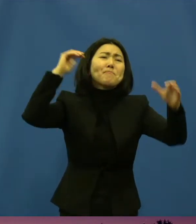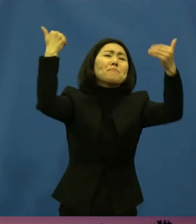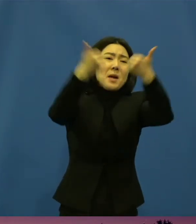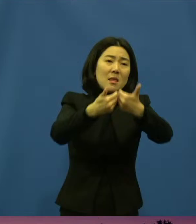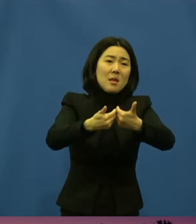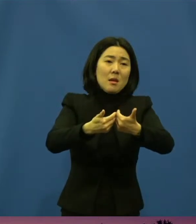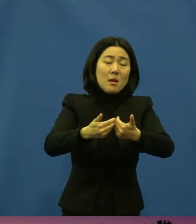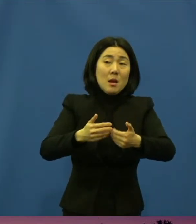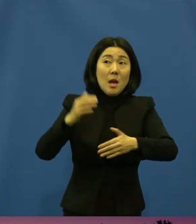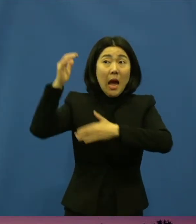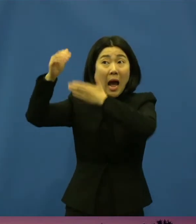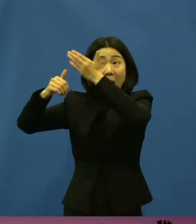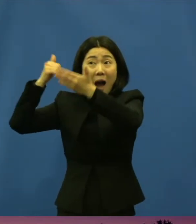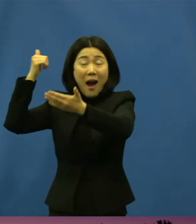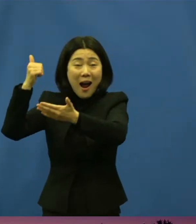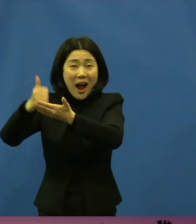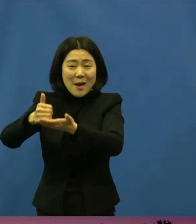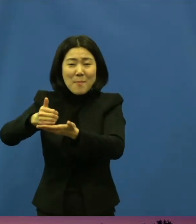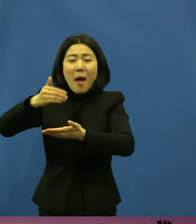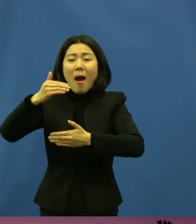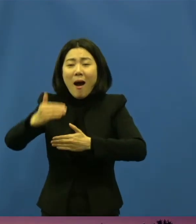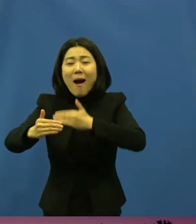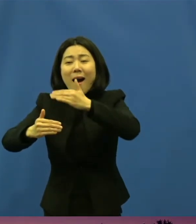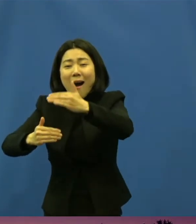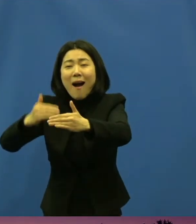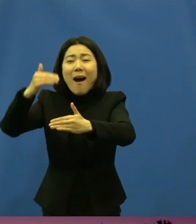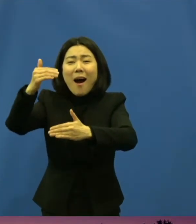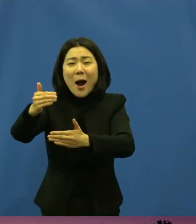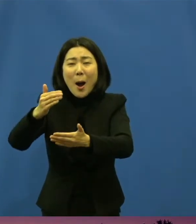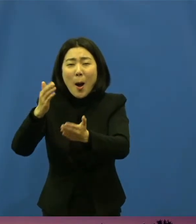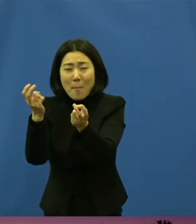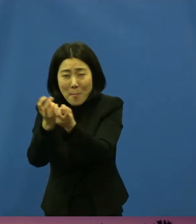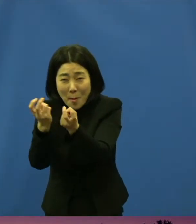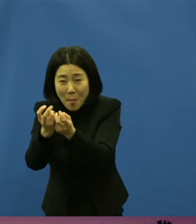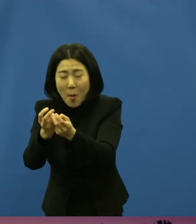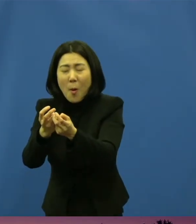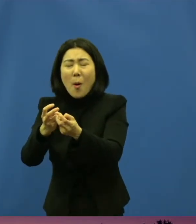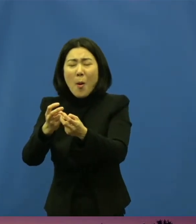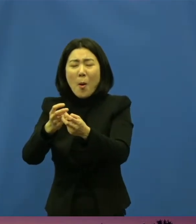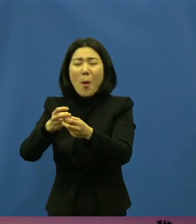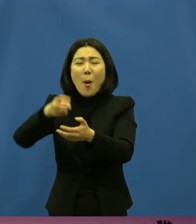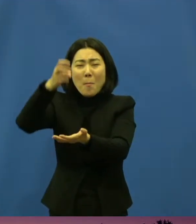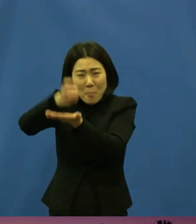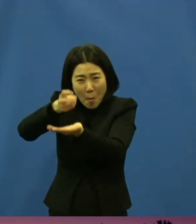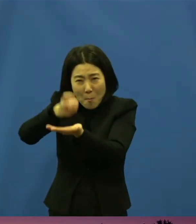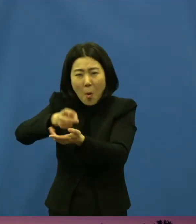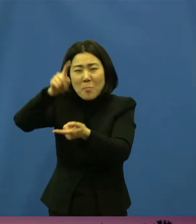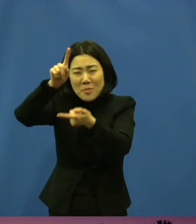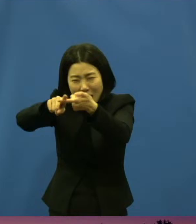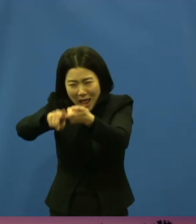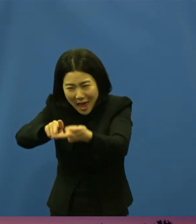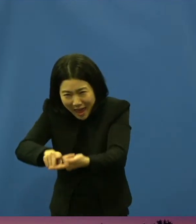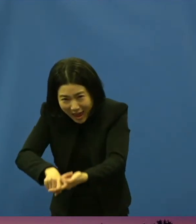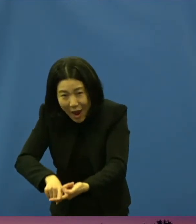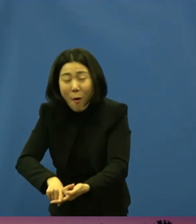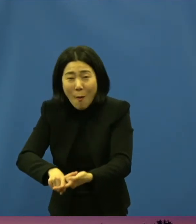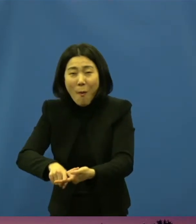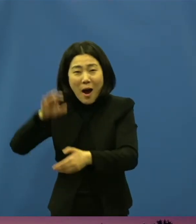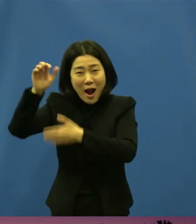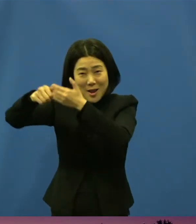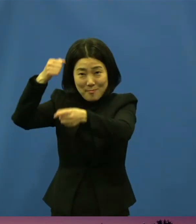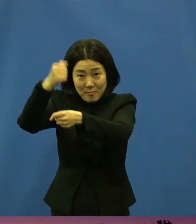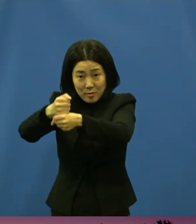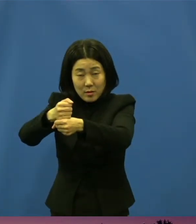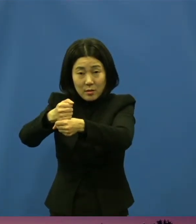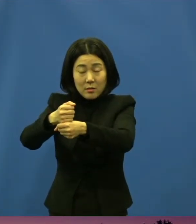창조하신 세상을 인간이 영리로 바꾸었다. 여러분, 남자가 남자로 살아야 되는 거예요.